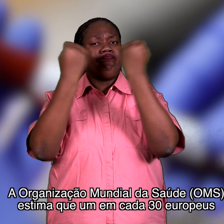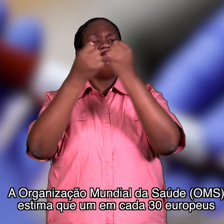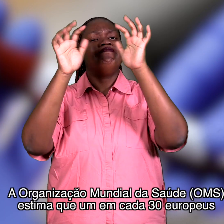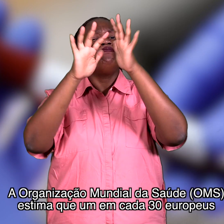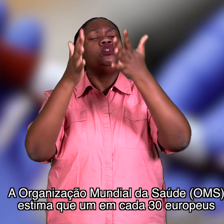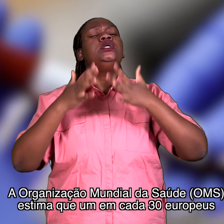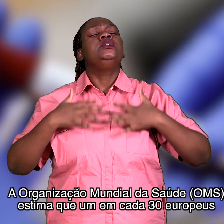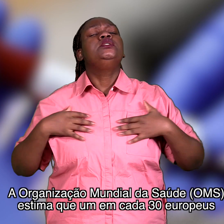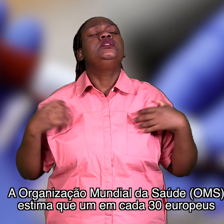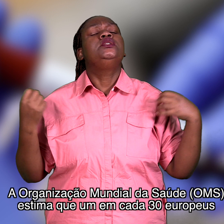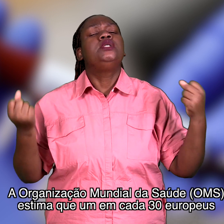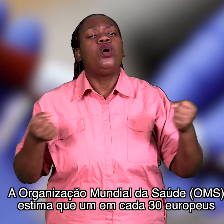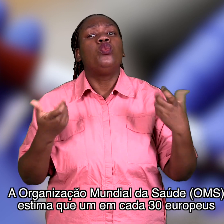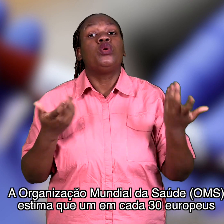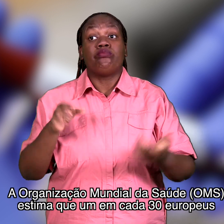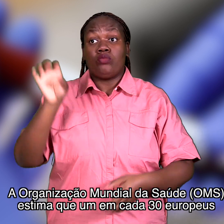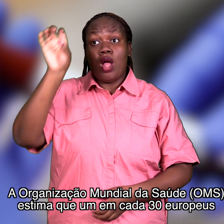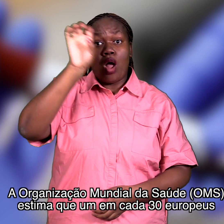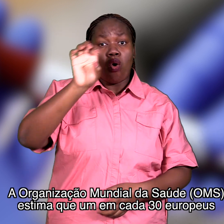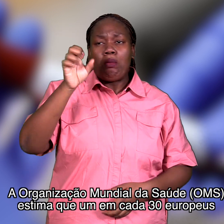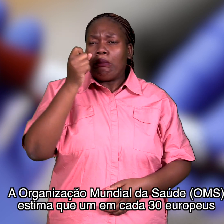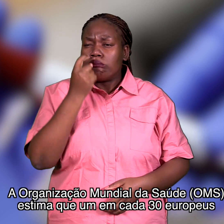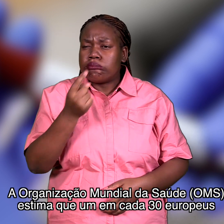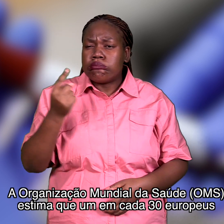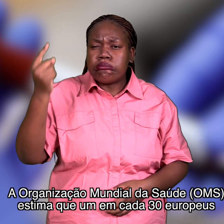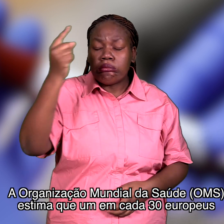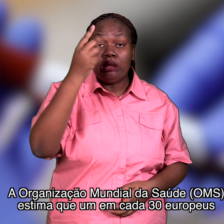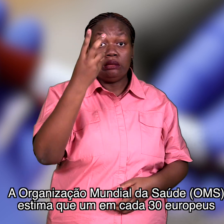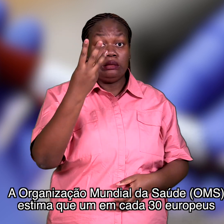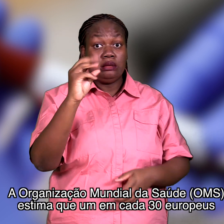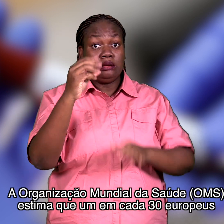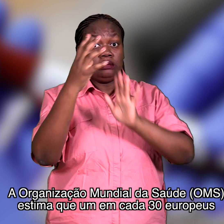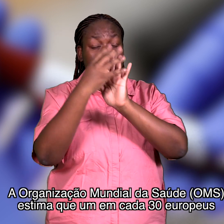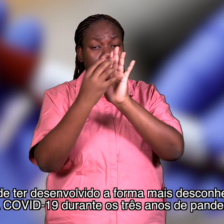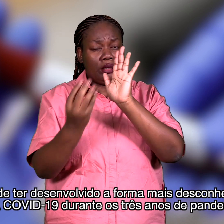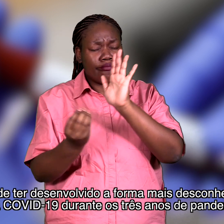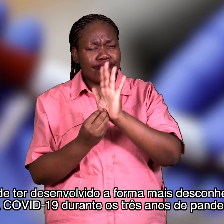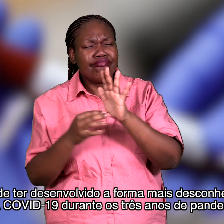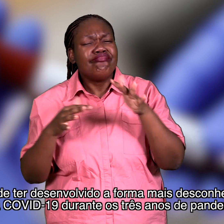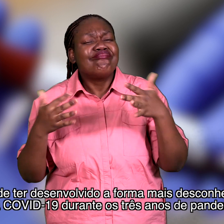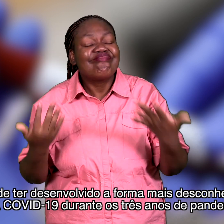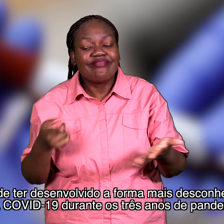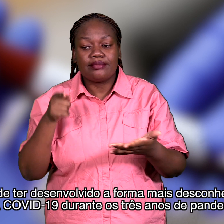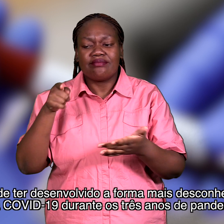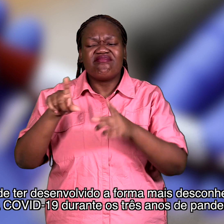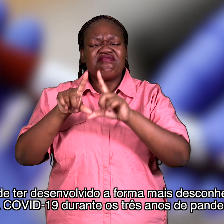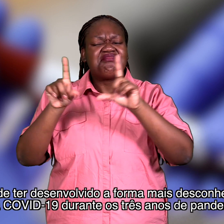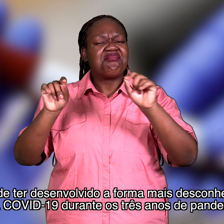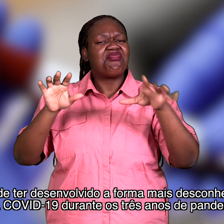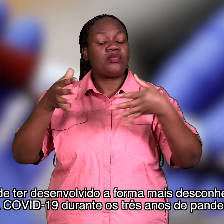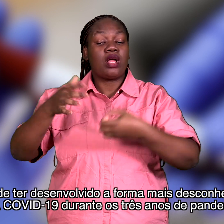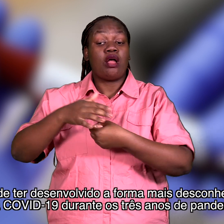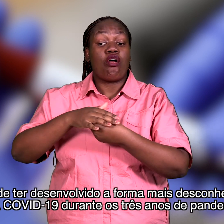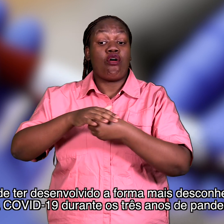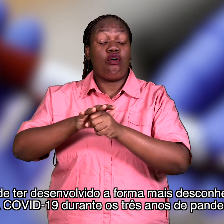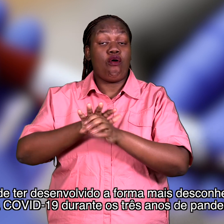Organização Mundial da Saúde, OMS, estima que um em cada 30 europeus pode ter desenvolvido a forma